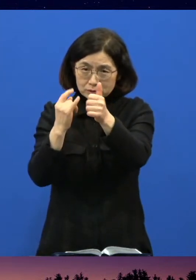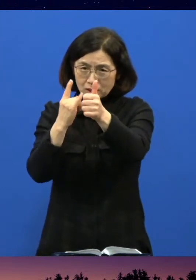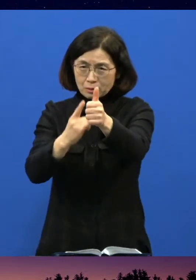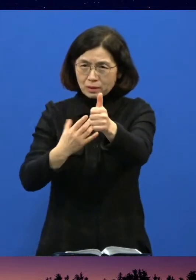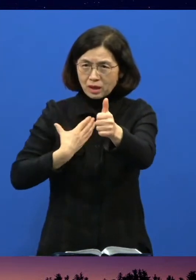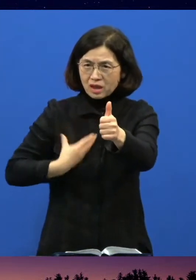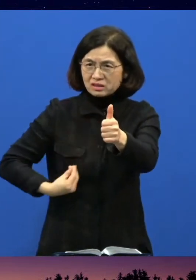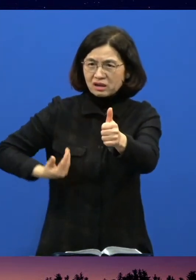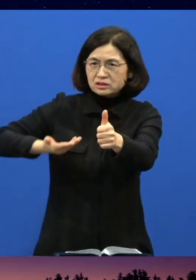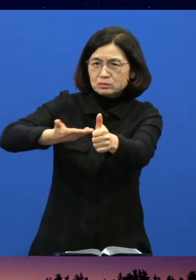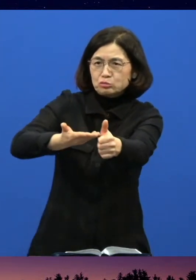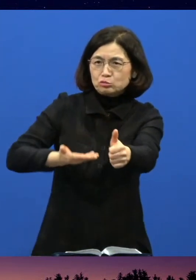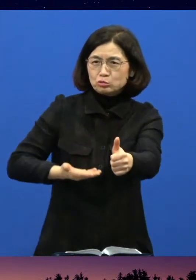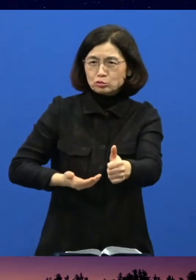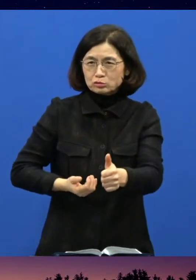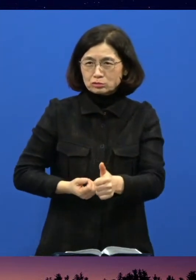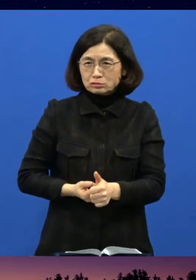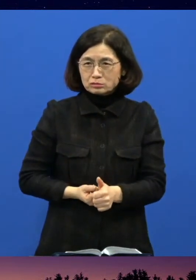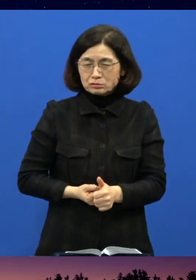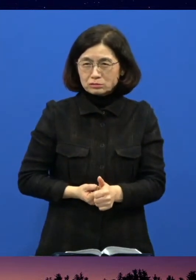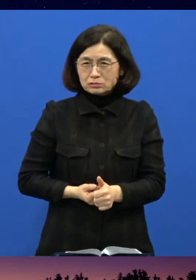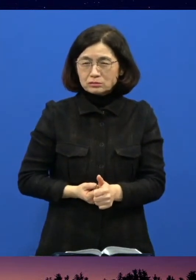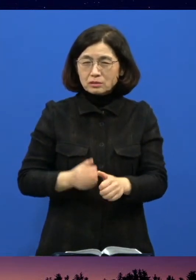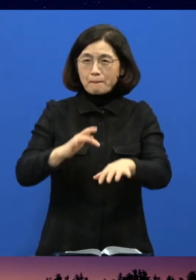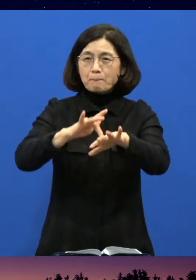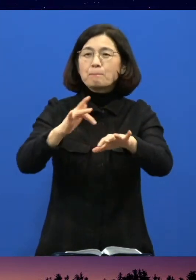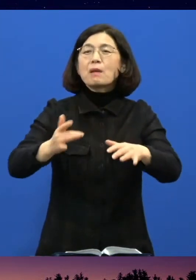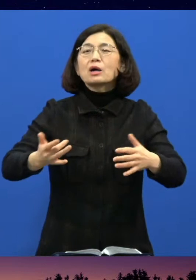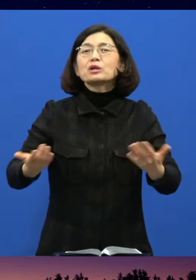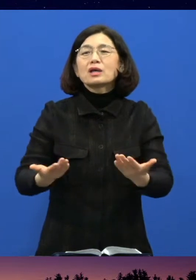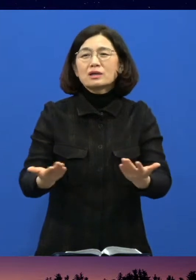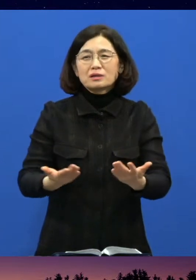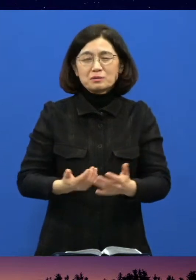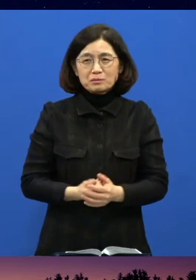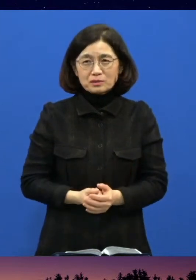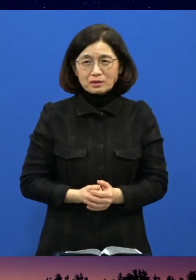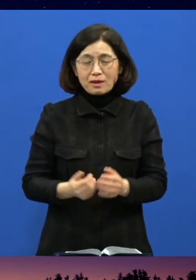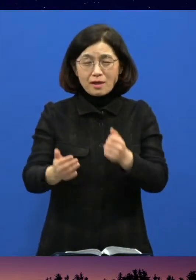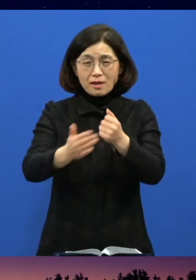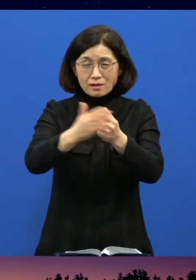줘. 그래서 그만두는 거예요. 기도하다가 그만두는.